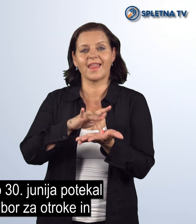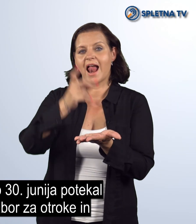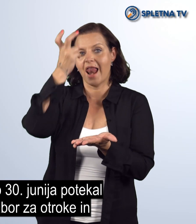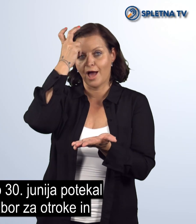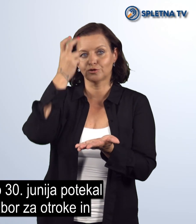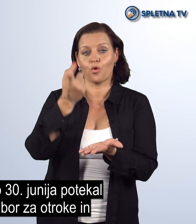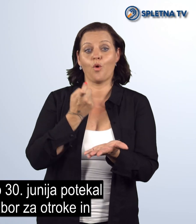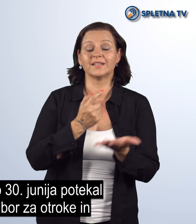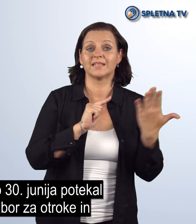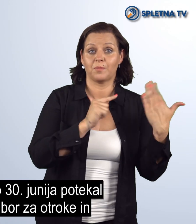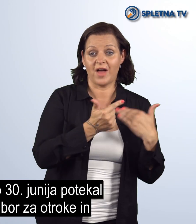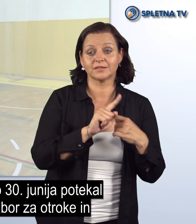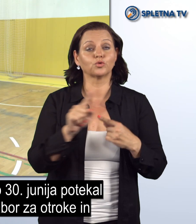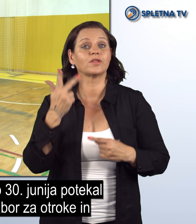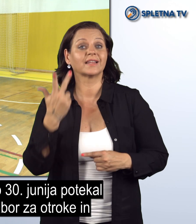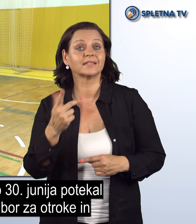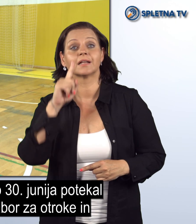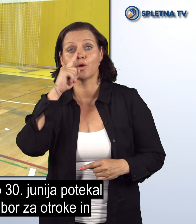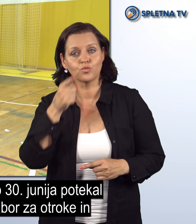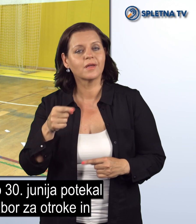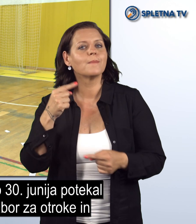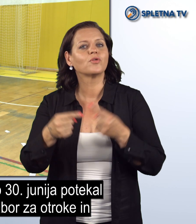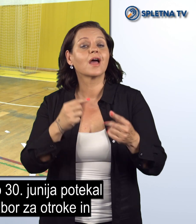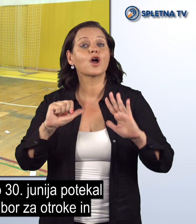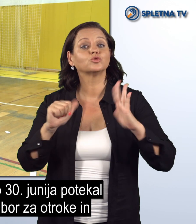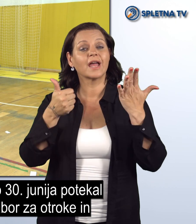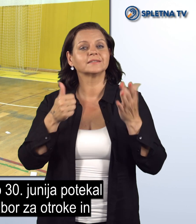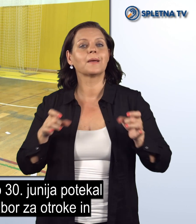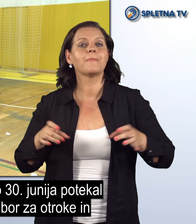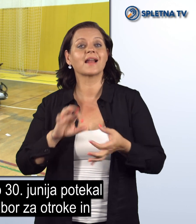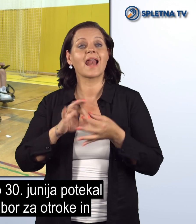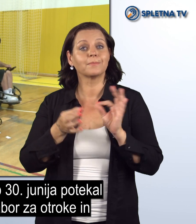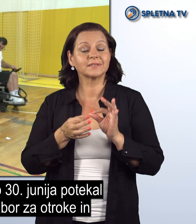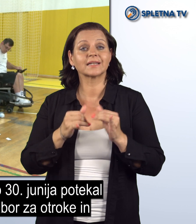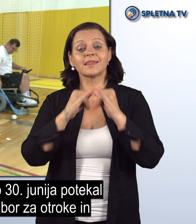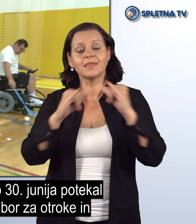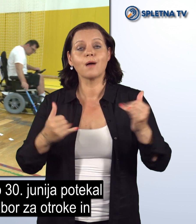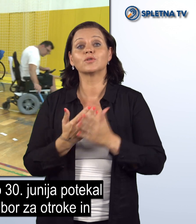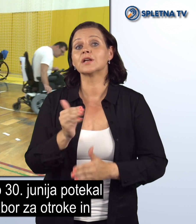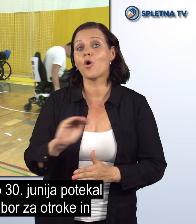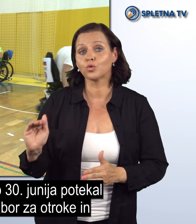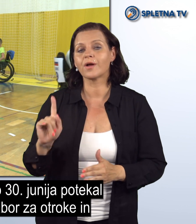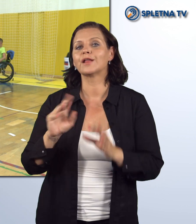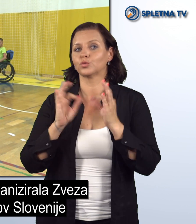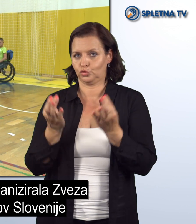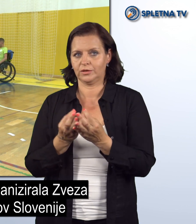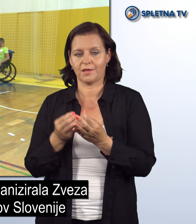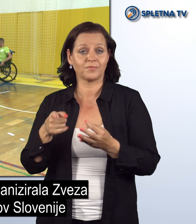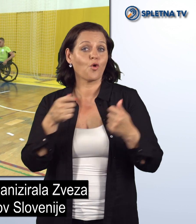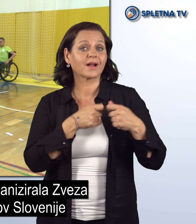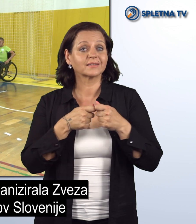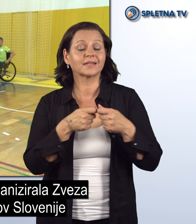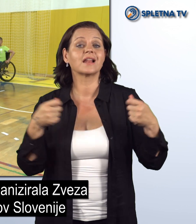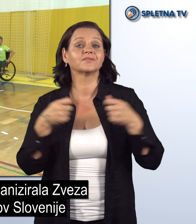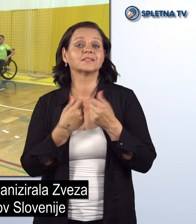V Laškem je od 27. do 30. junija potekal 6. paralimpijski tabor za otroke in družine,